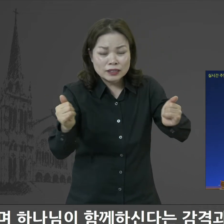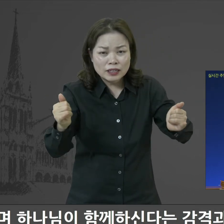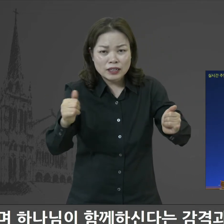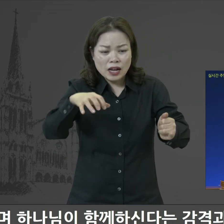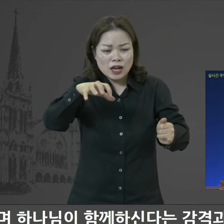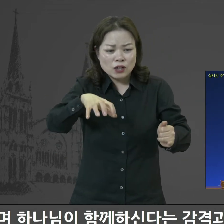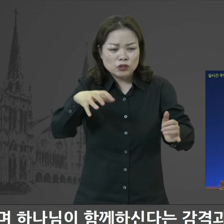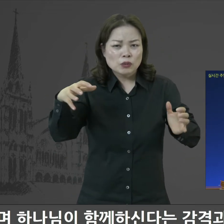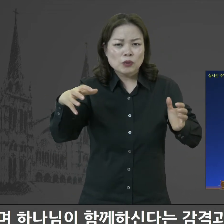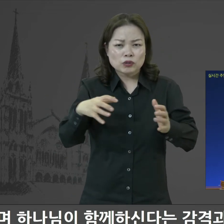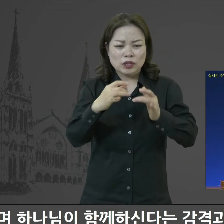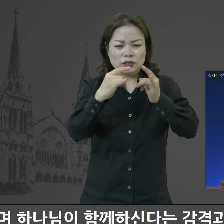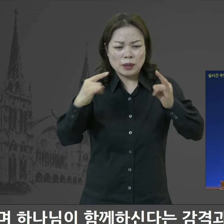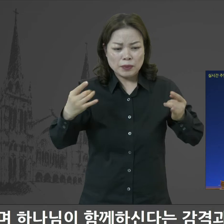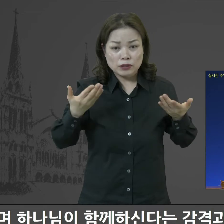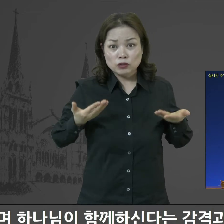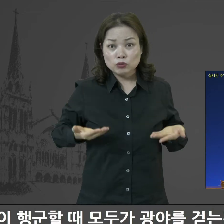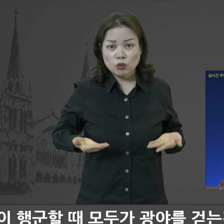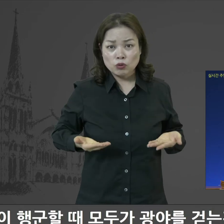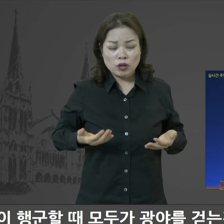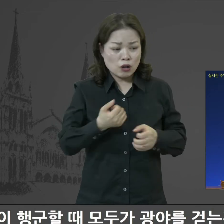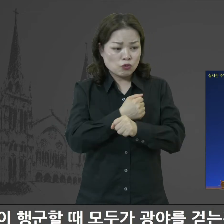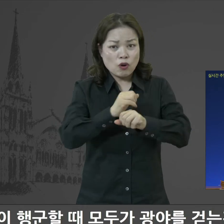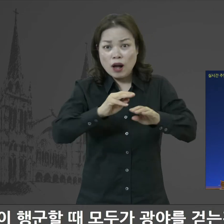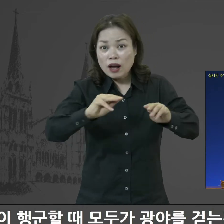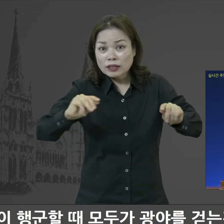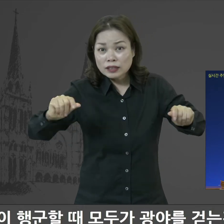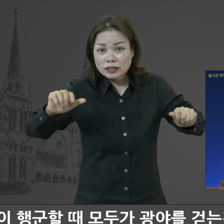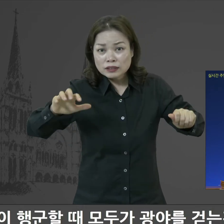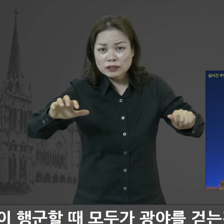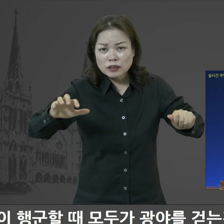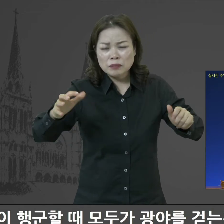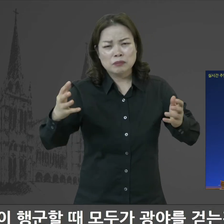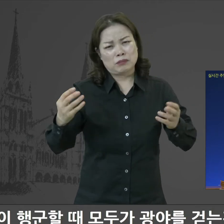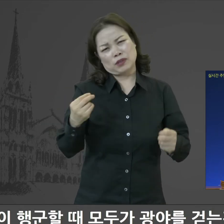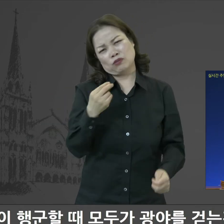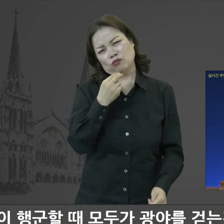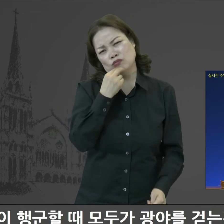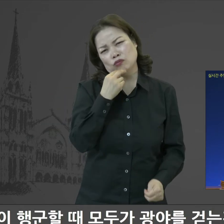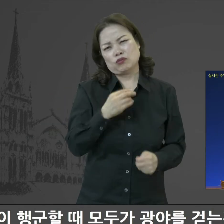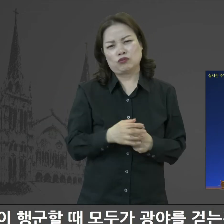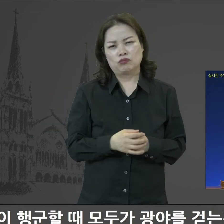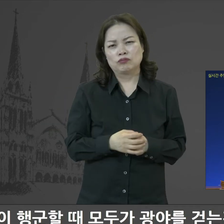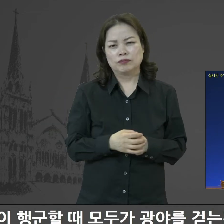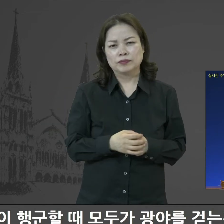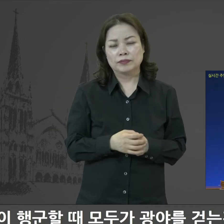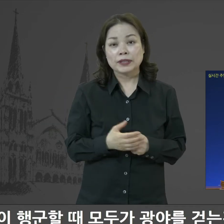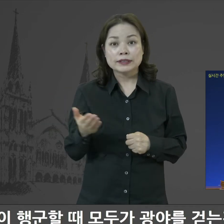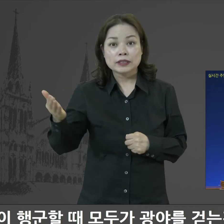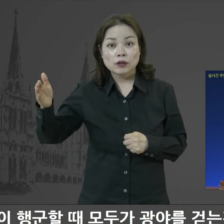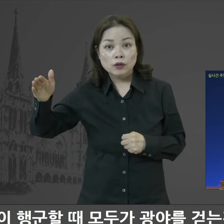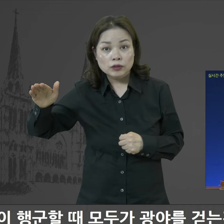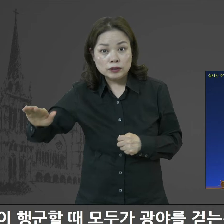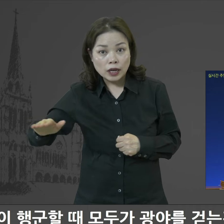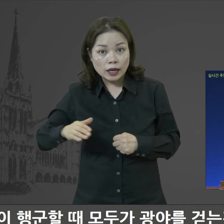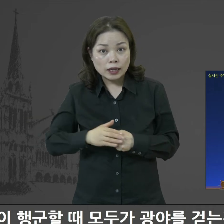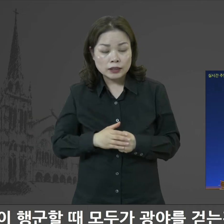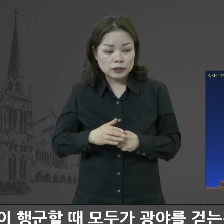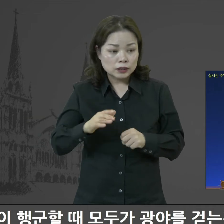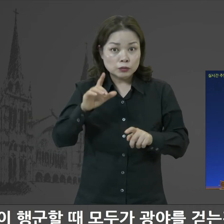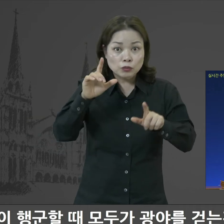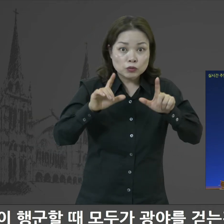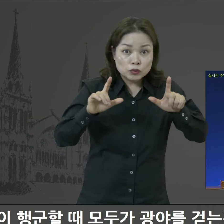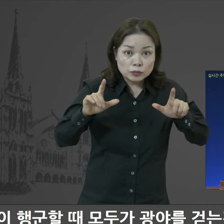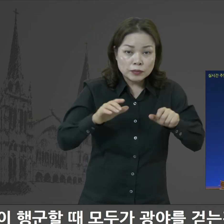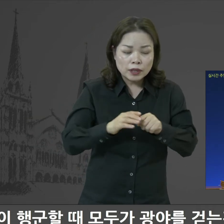한 곳에 모여 장막을 치고 쉴 곳이 광야에서 그리 많지 않았을 것이라는 것이죠. 그러나 여러분, 이